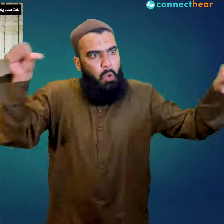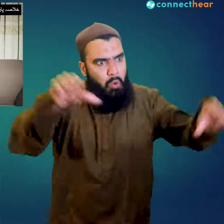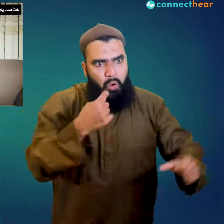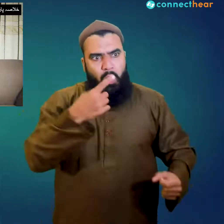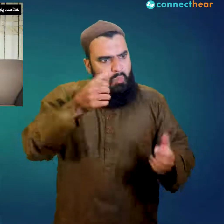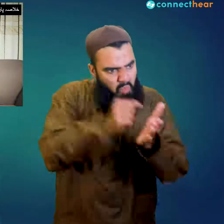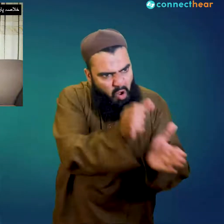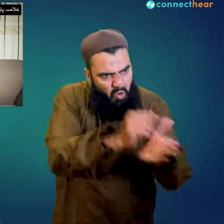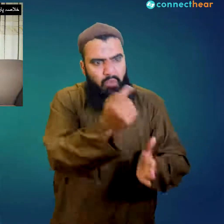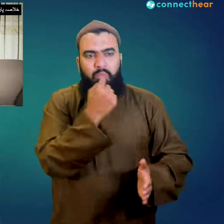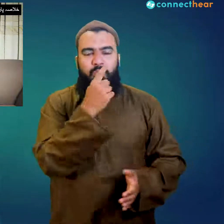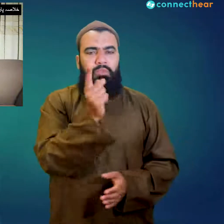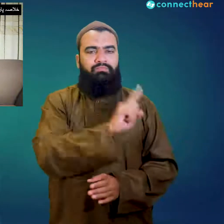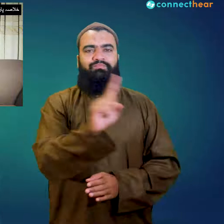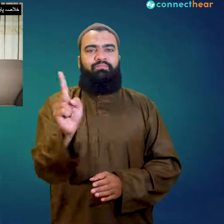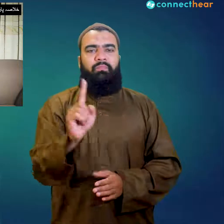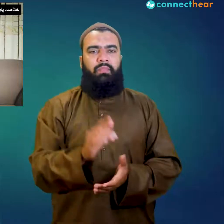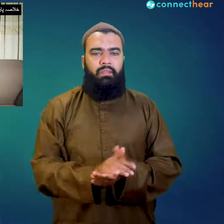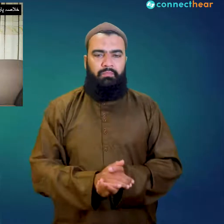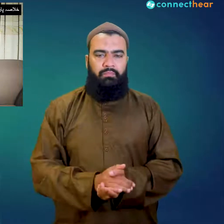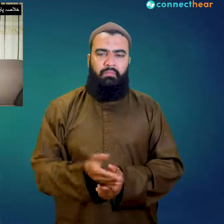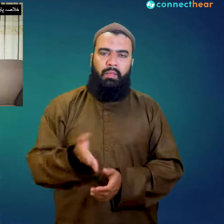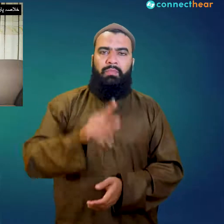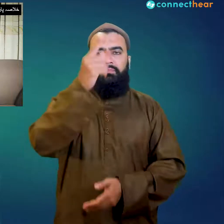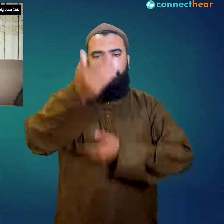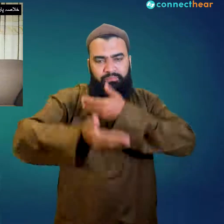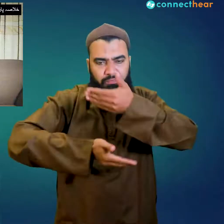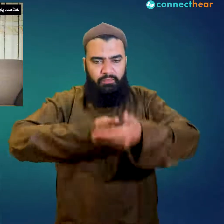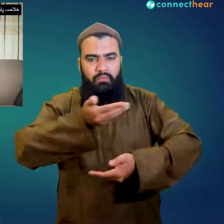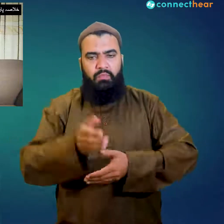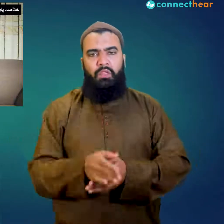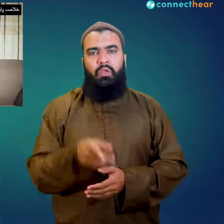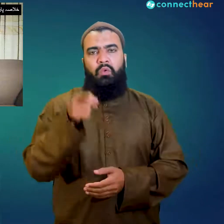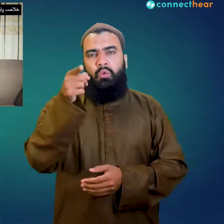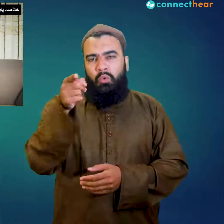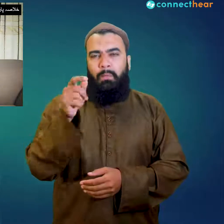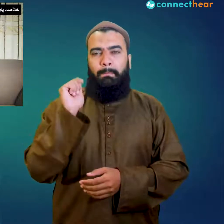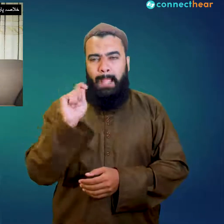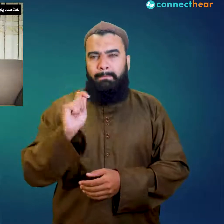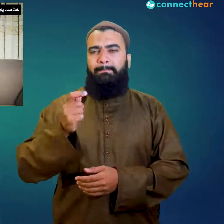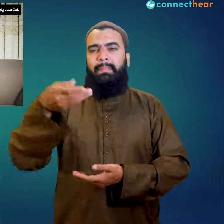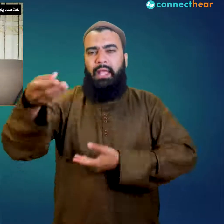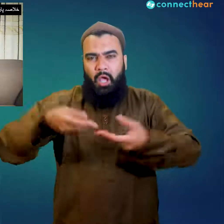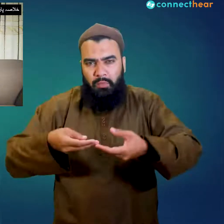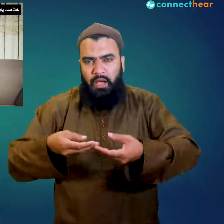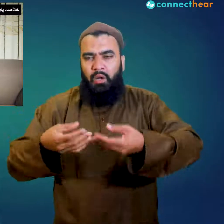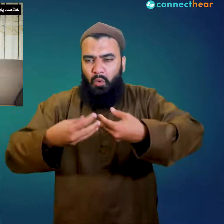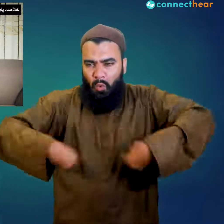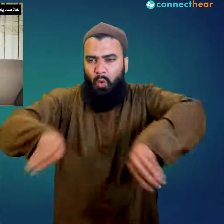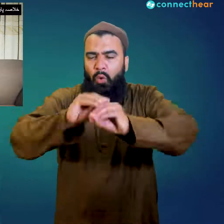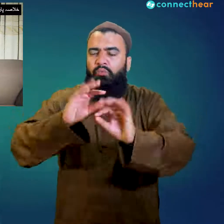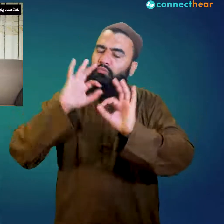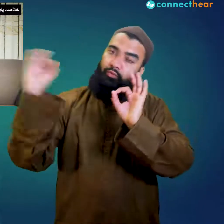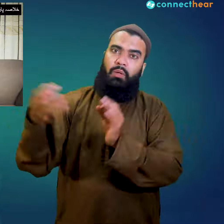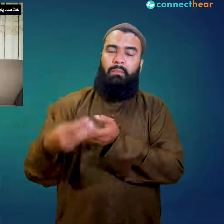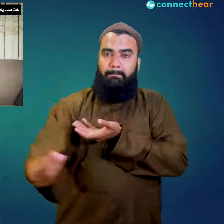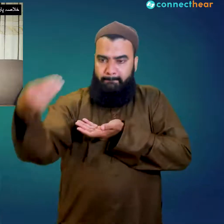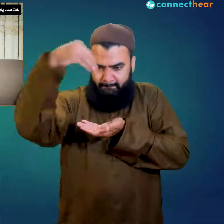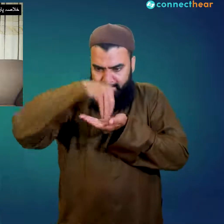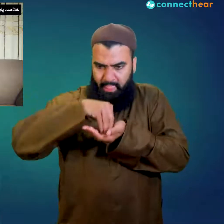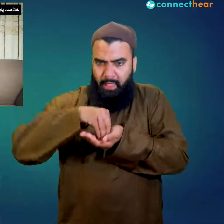فرمایا گیا کہ اپنے مال کو بچوں، عورتوں اور ناسمجھ لوگوں کے حوالے نہ کیا